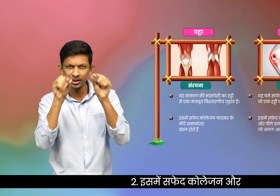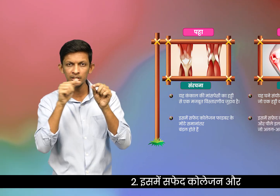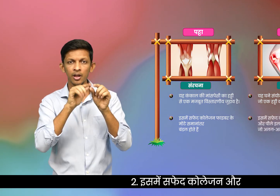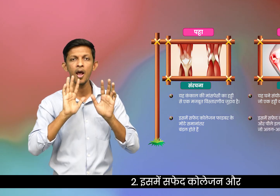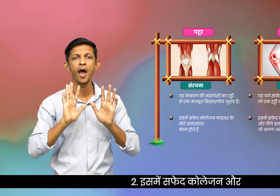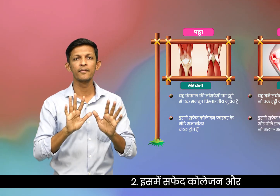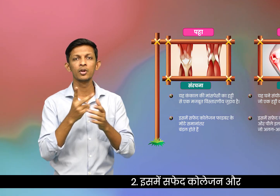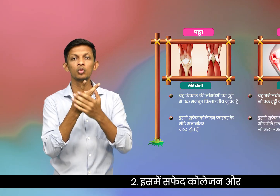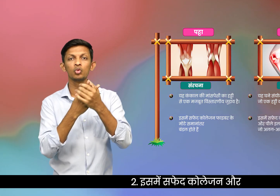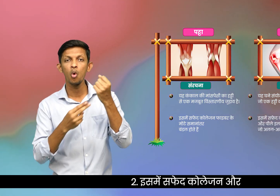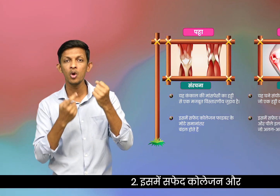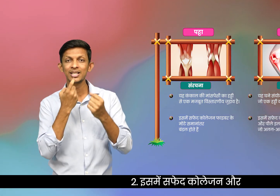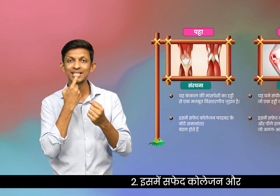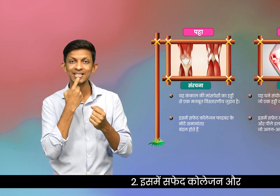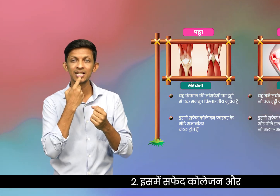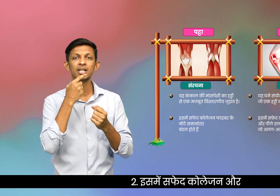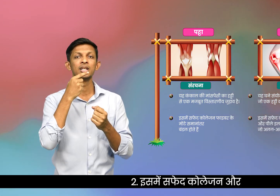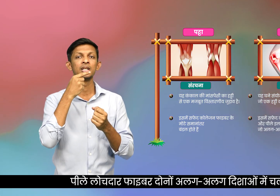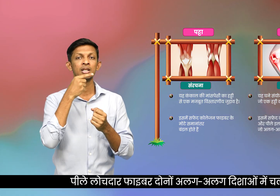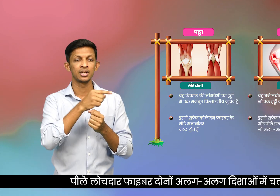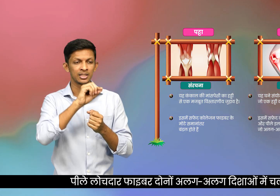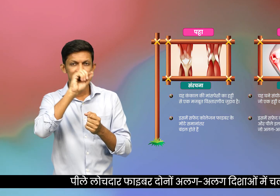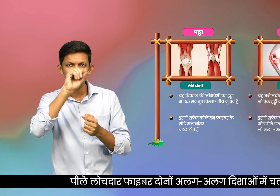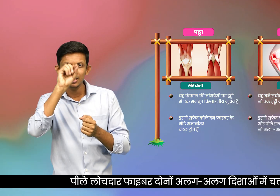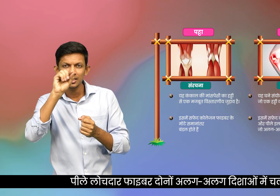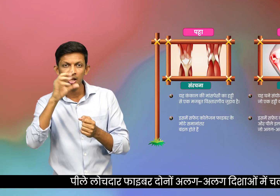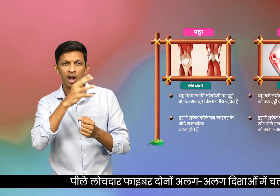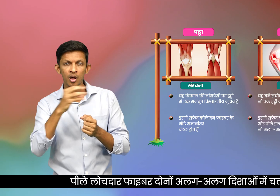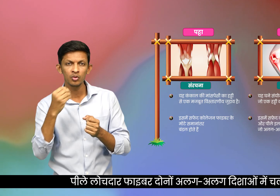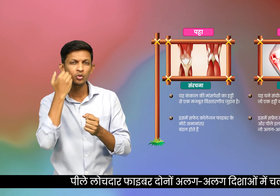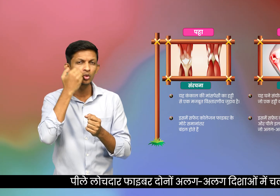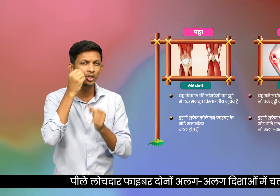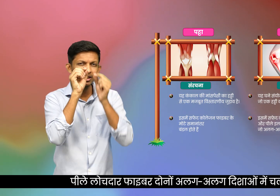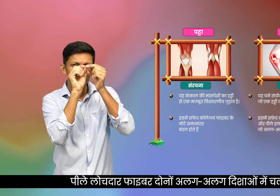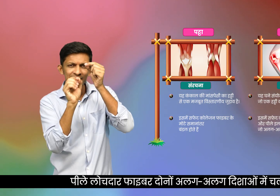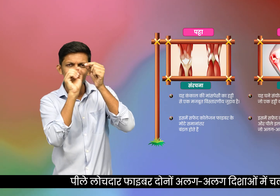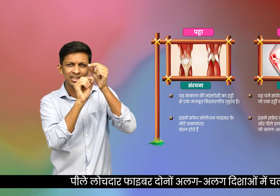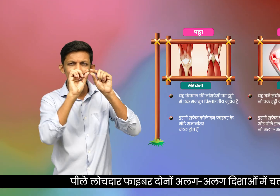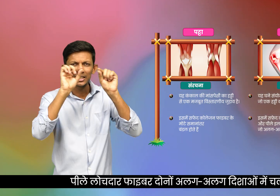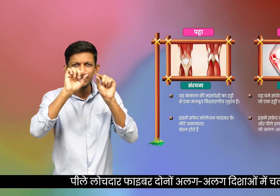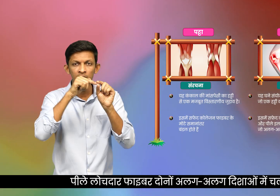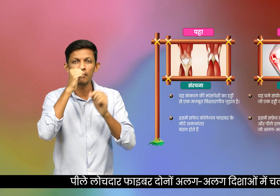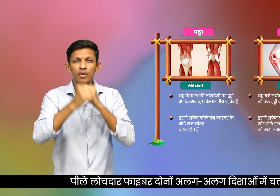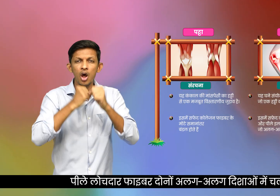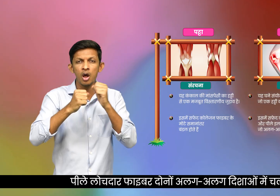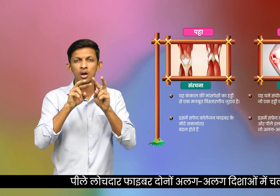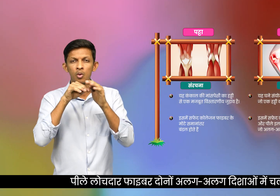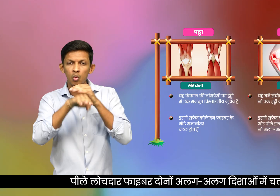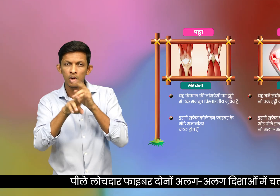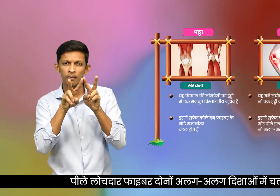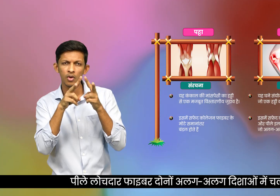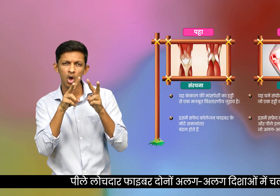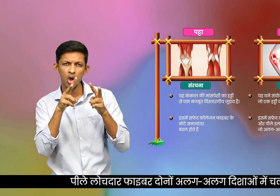दूसरा, इसमें सफ़ेद कोलेजन और पीले लोचदार फाइबर दोनों अलग-अलग दिशाओं में चलते